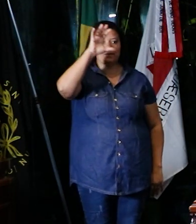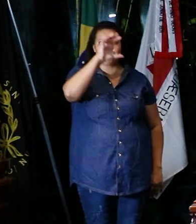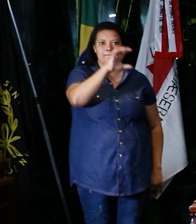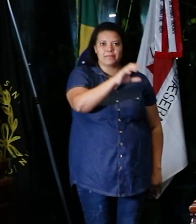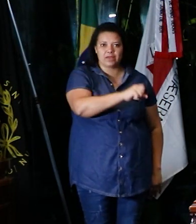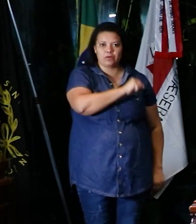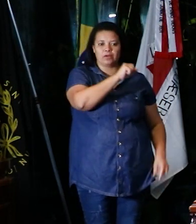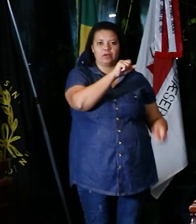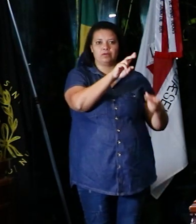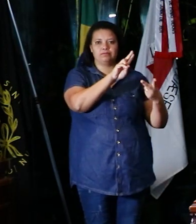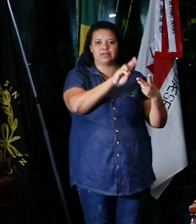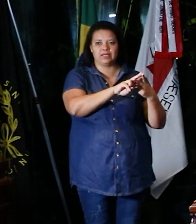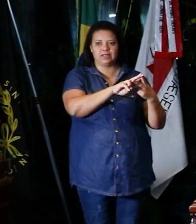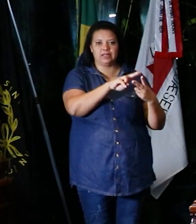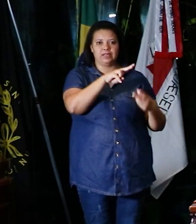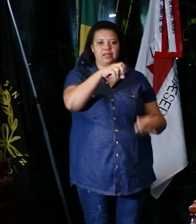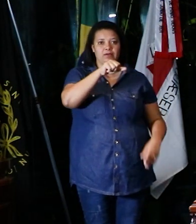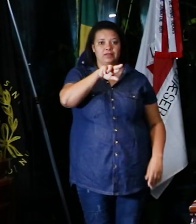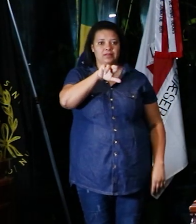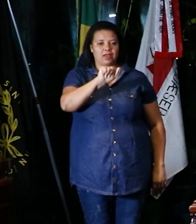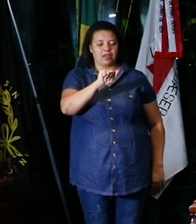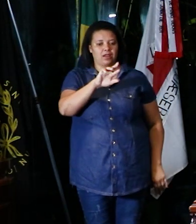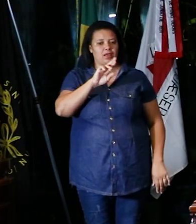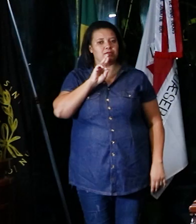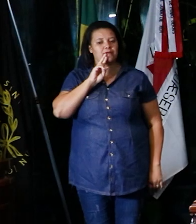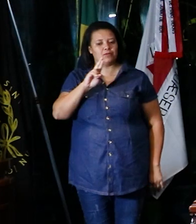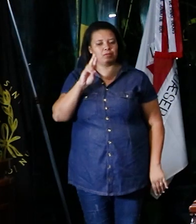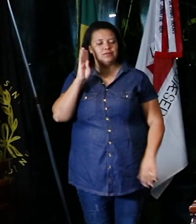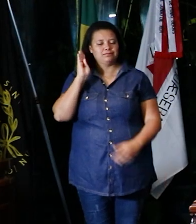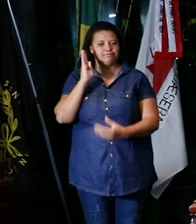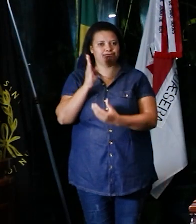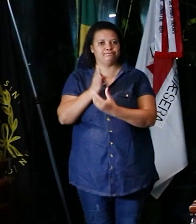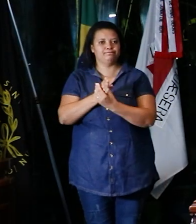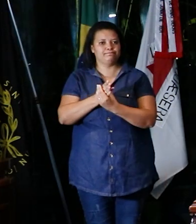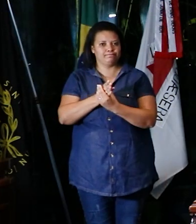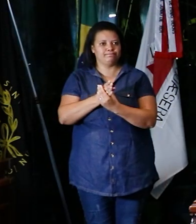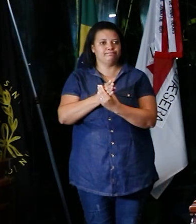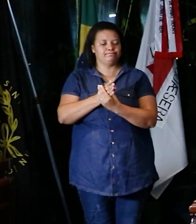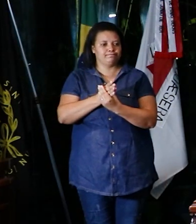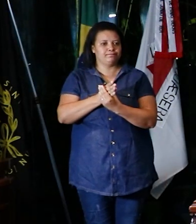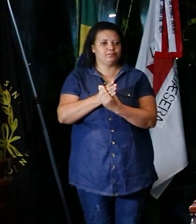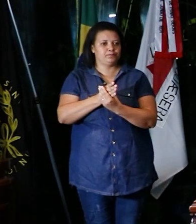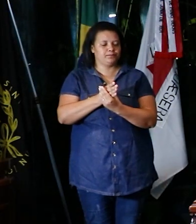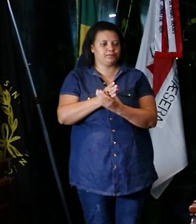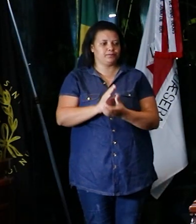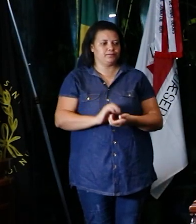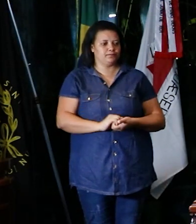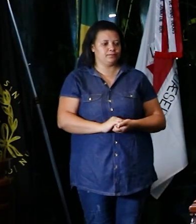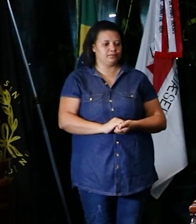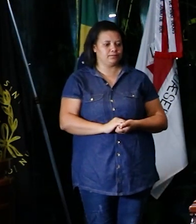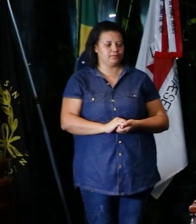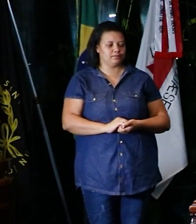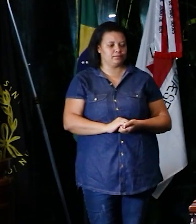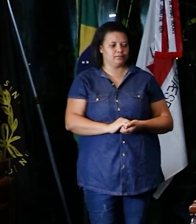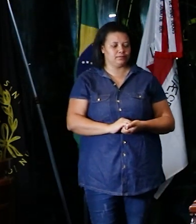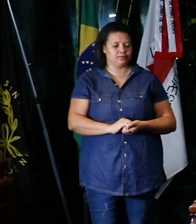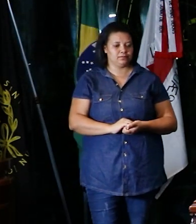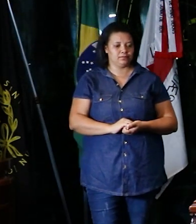Nara e ela teve de responder a um processo, sabe? E aí,